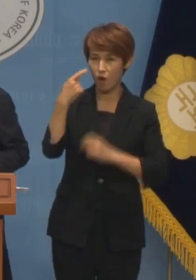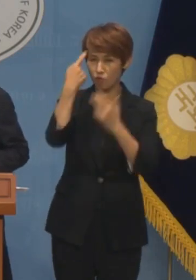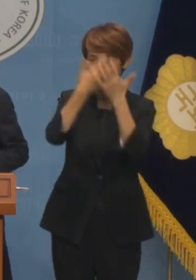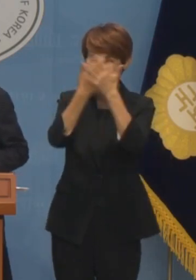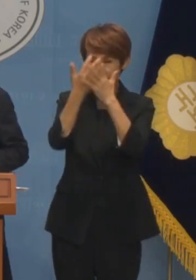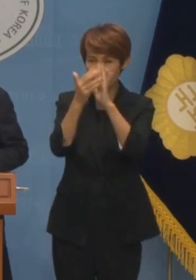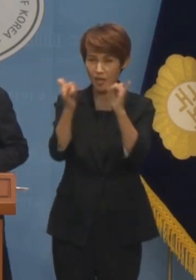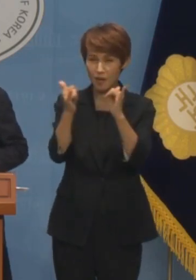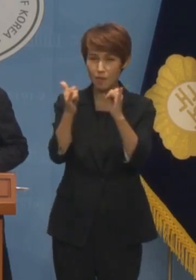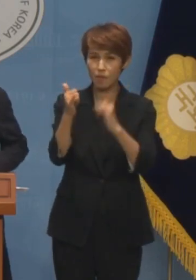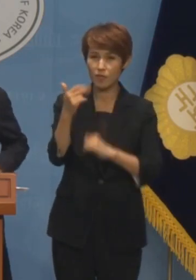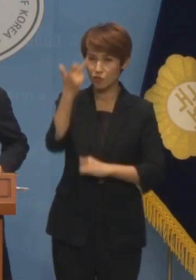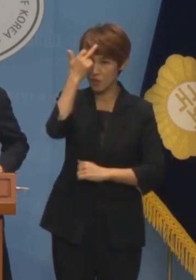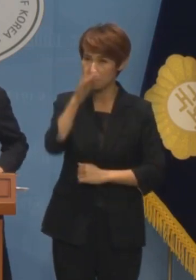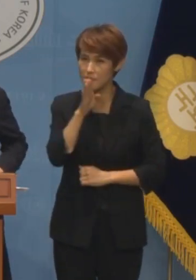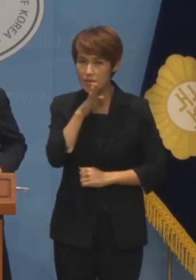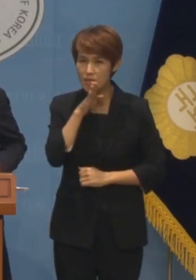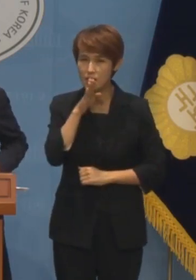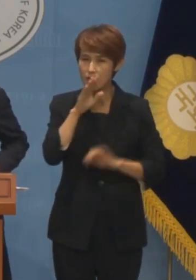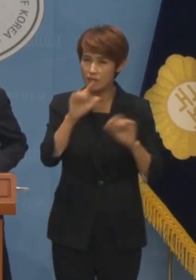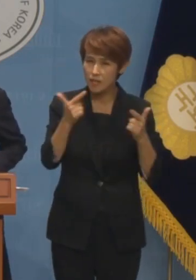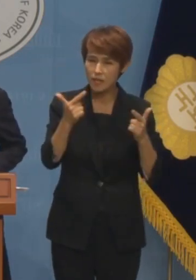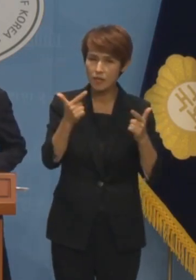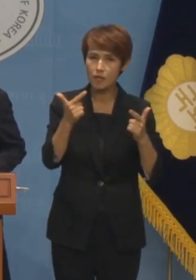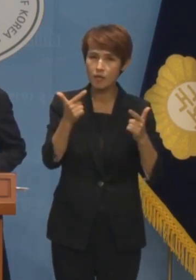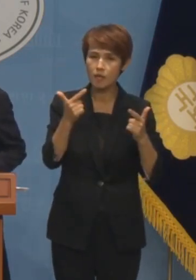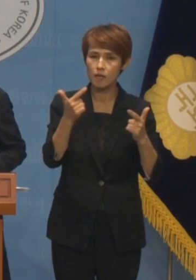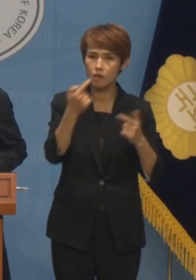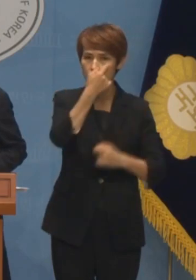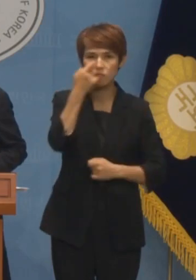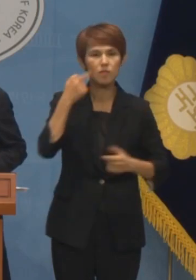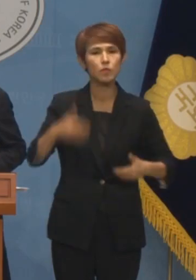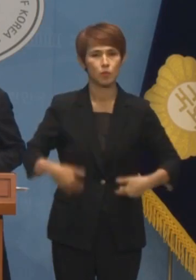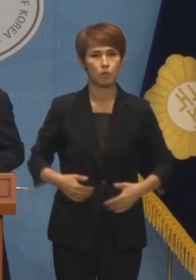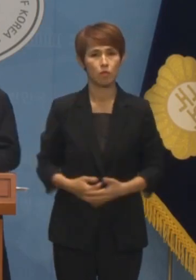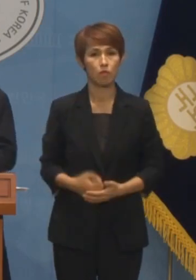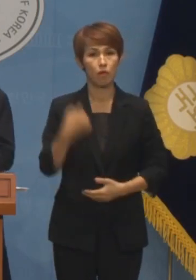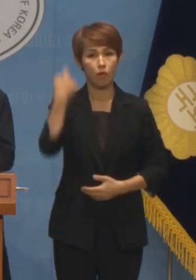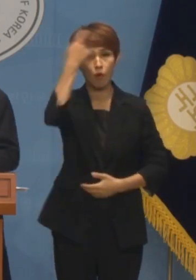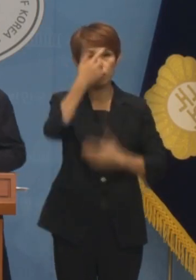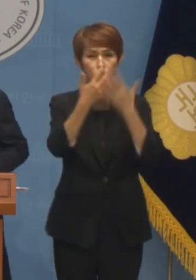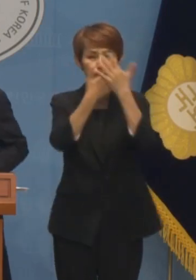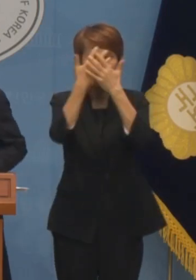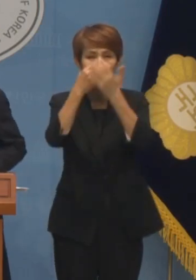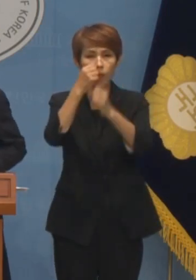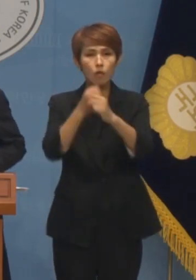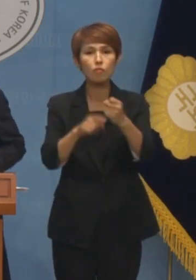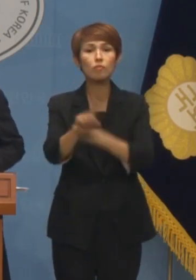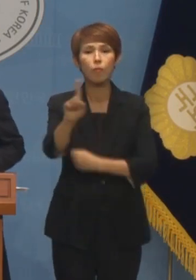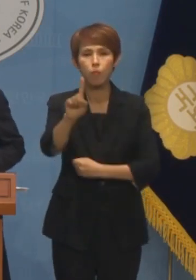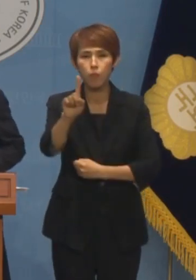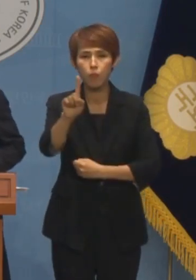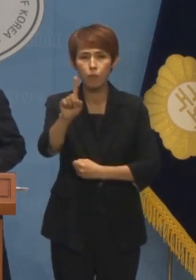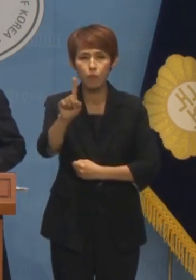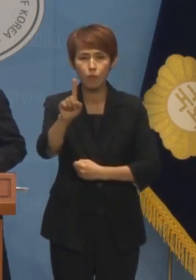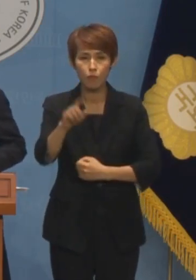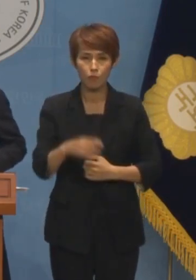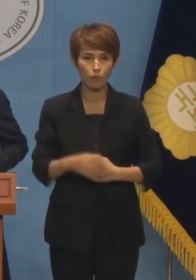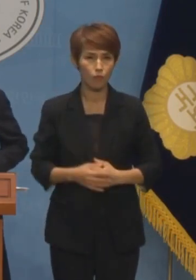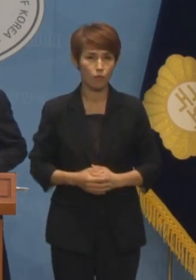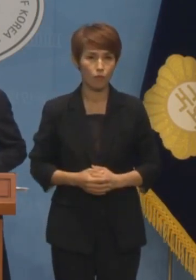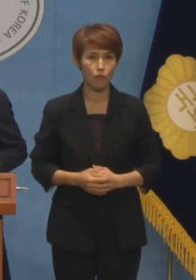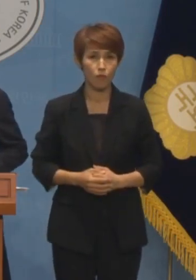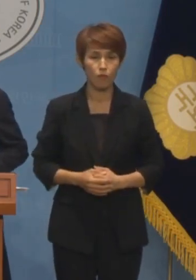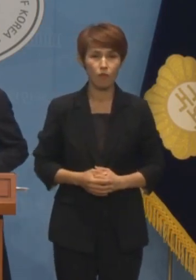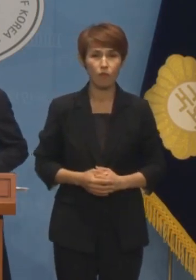아니거든요. 밝혀야 됩니다. 왜 얼굴을 흐릿하게 이렇게 했는지, 왜 그런지 아시죠?